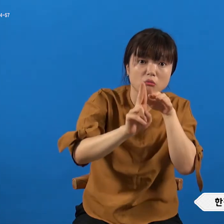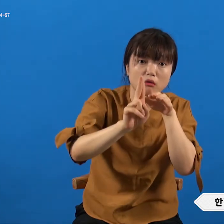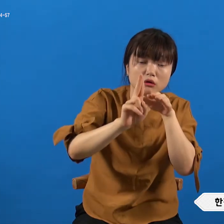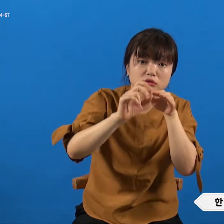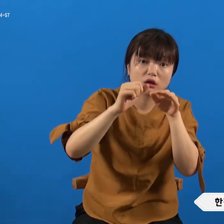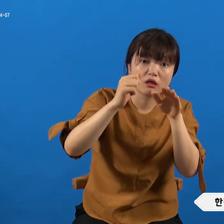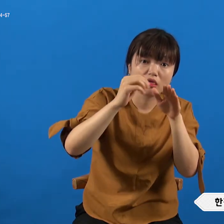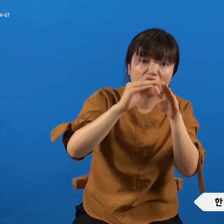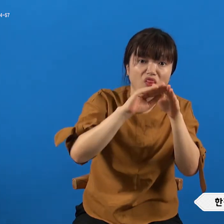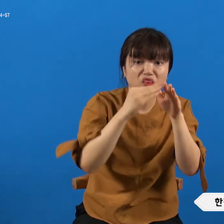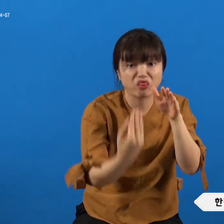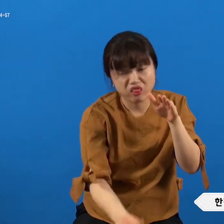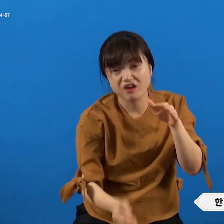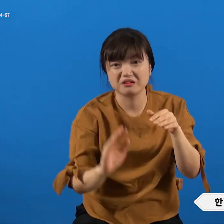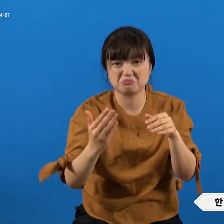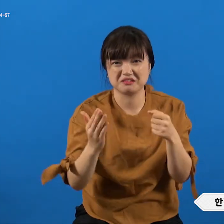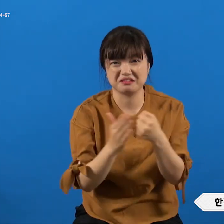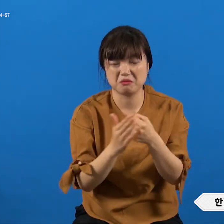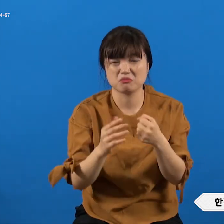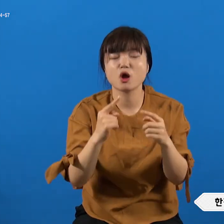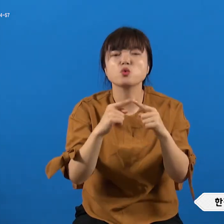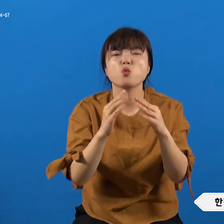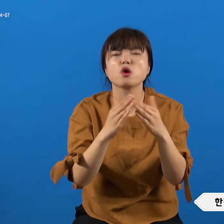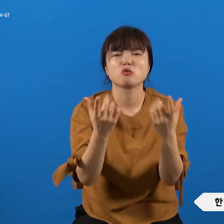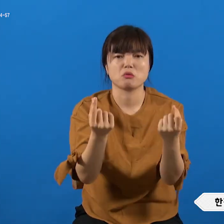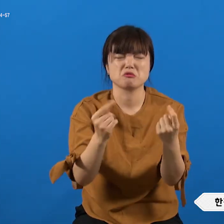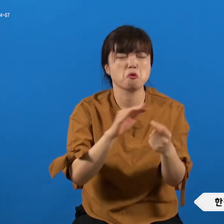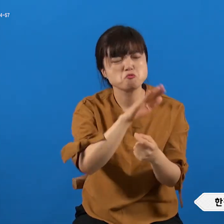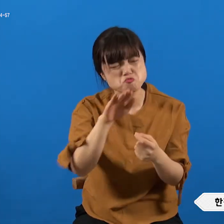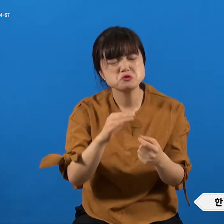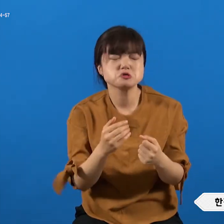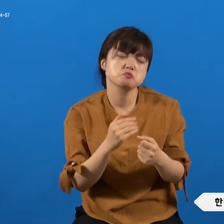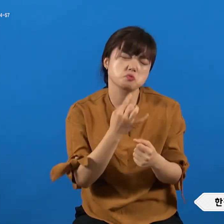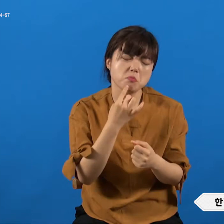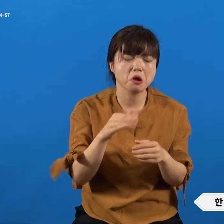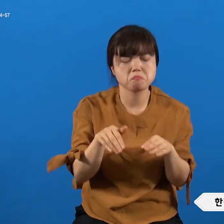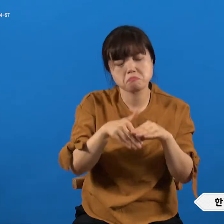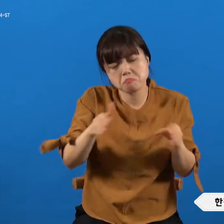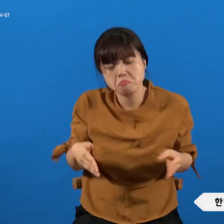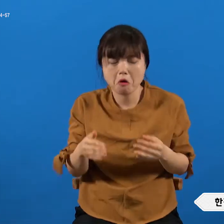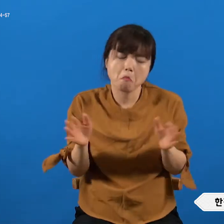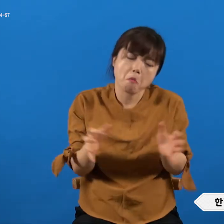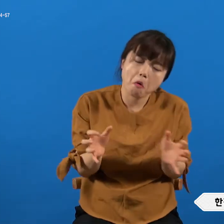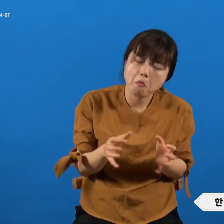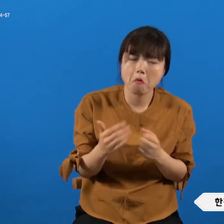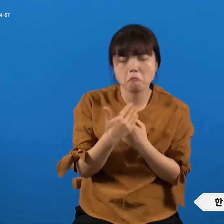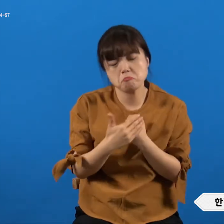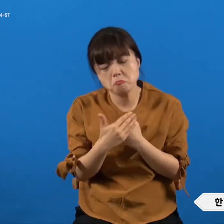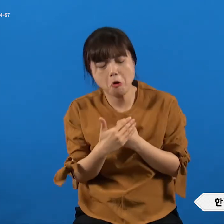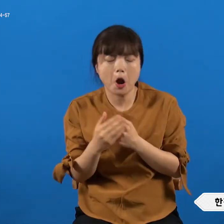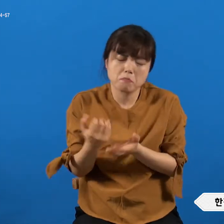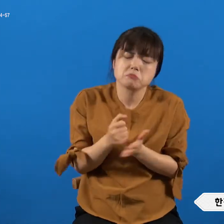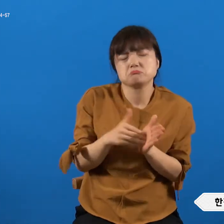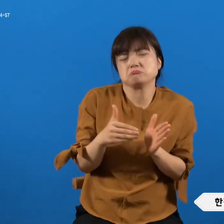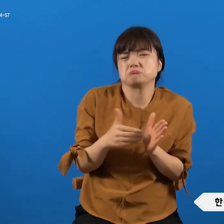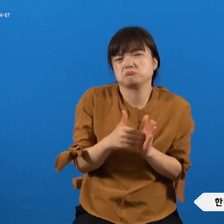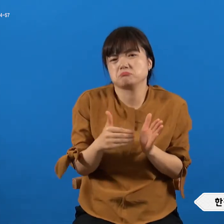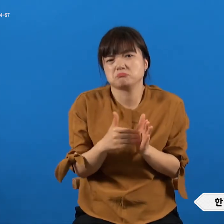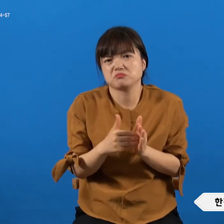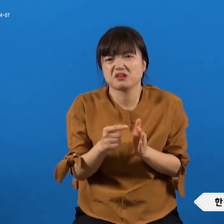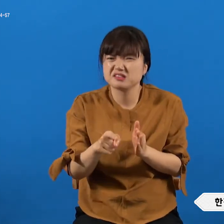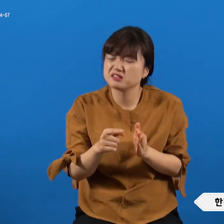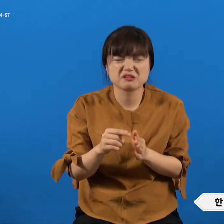것입니다. 교회도 우리끼리 그냥 은혜 받고 여기서 오글오글 모여서 좋다 우리끼리